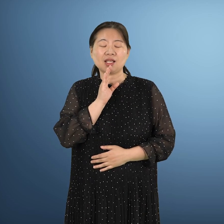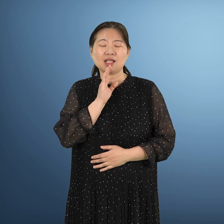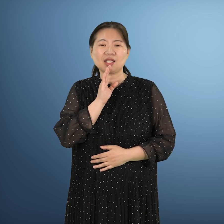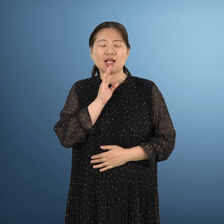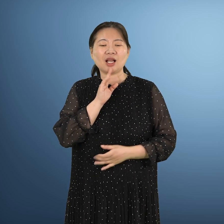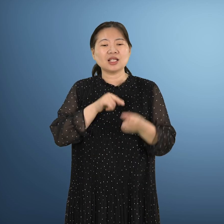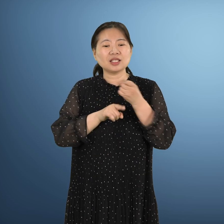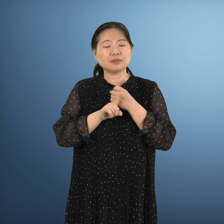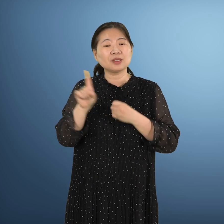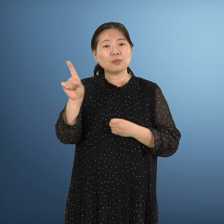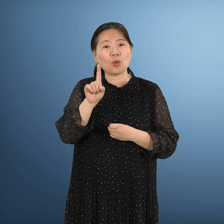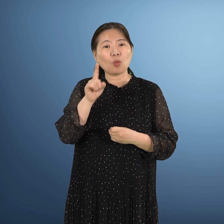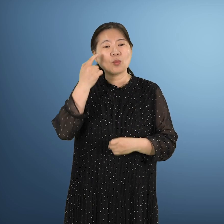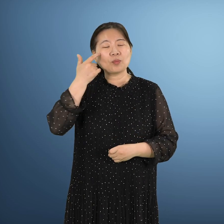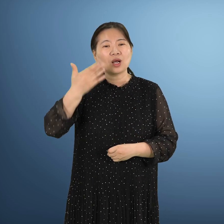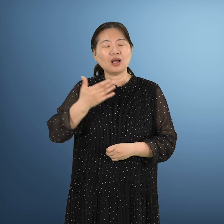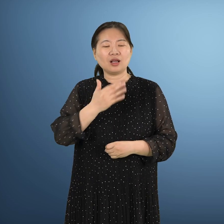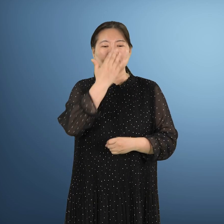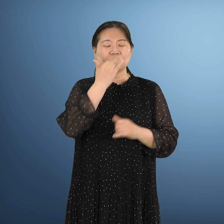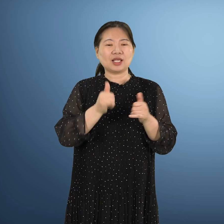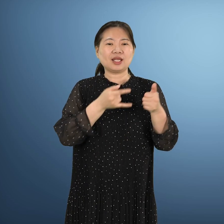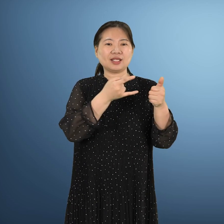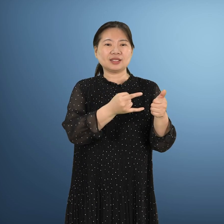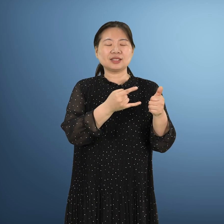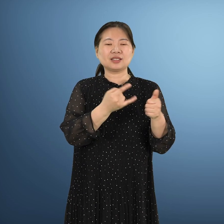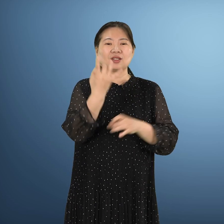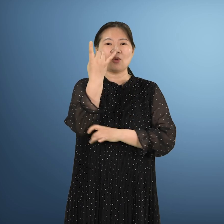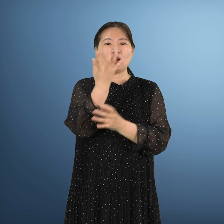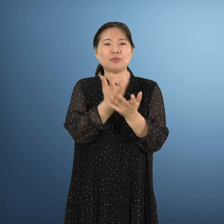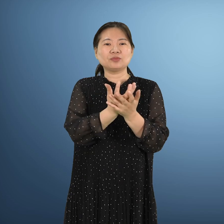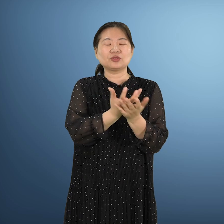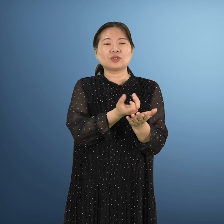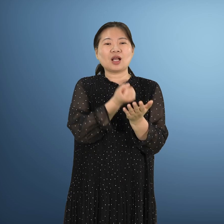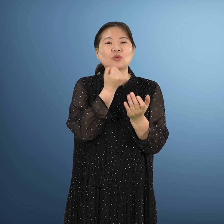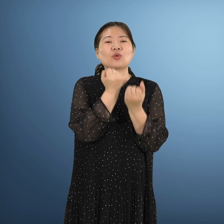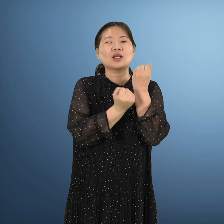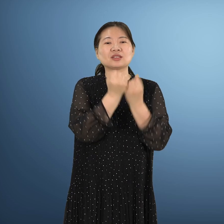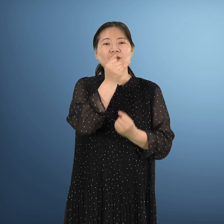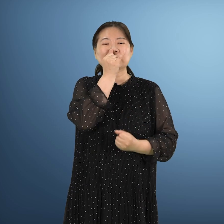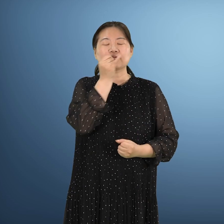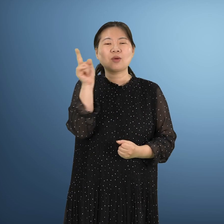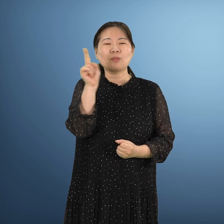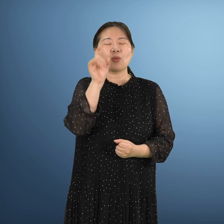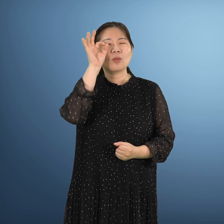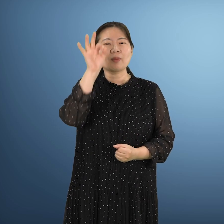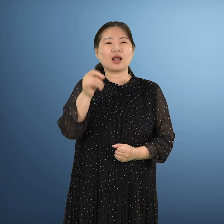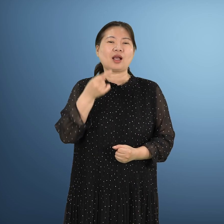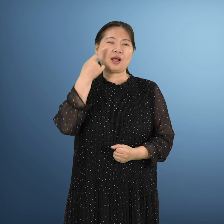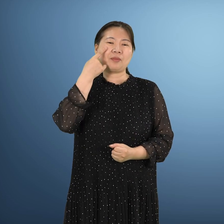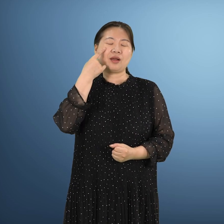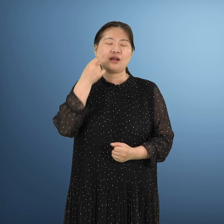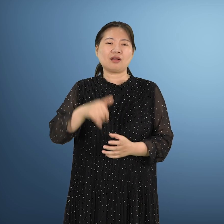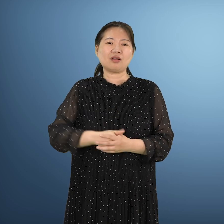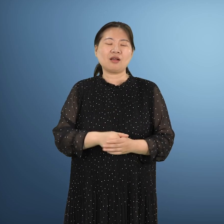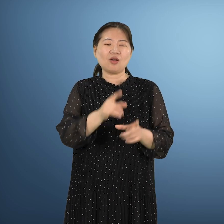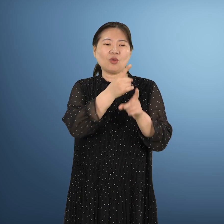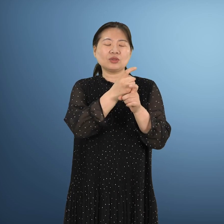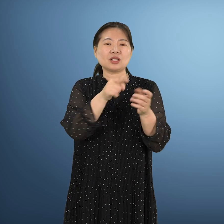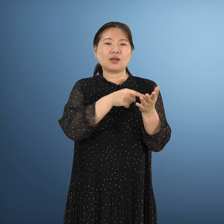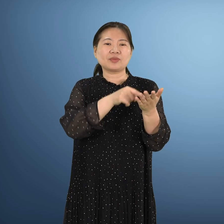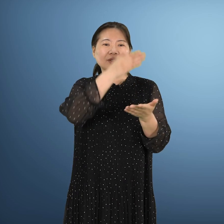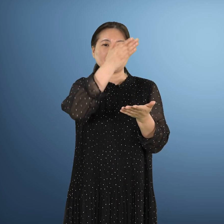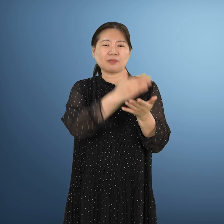이게 무슨 얘기냐 하면 유대인들이 이 원문을 가지고 이렇게 해석을 했어요. 봐라, 원수를